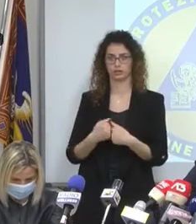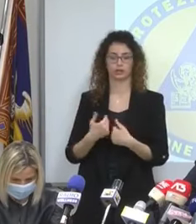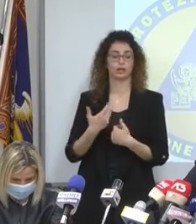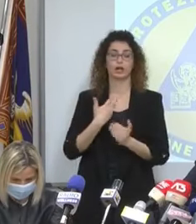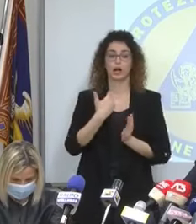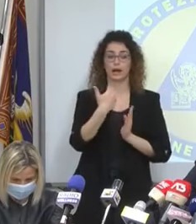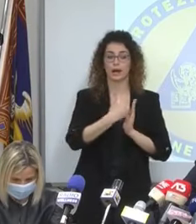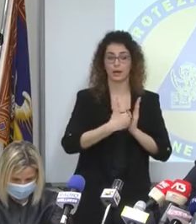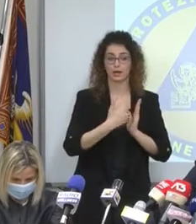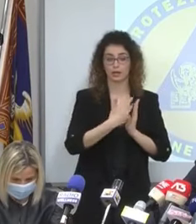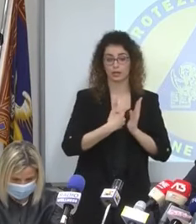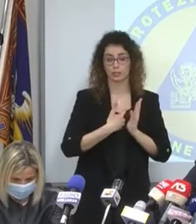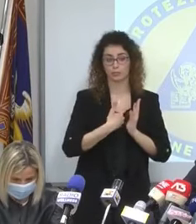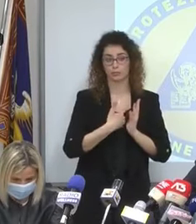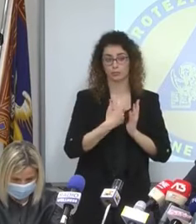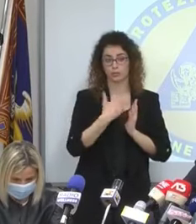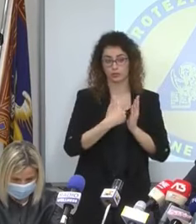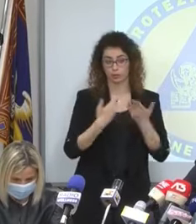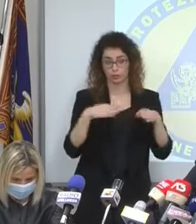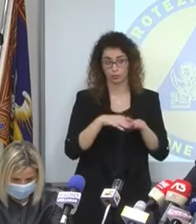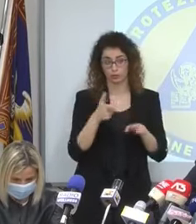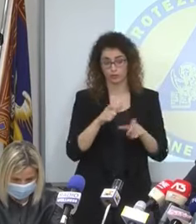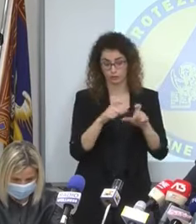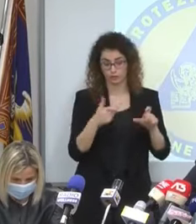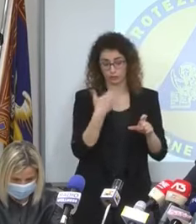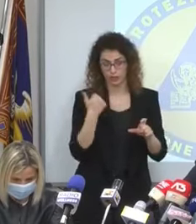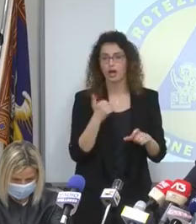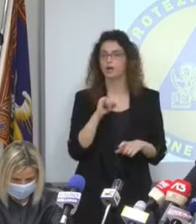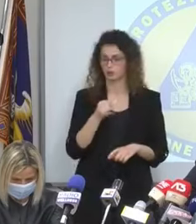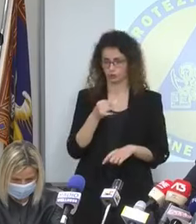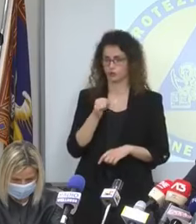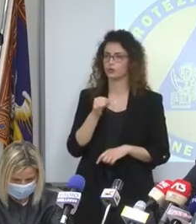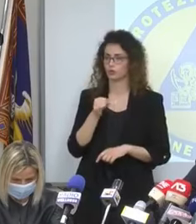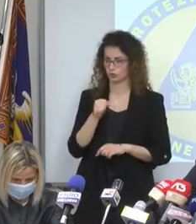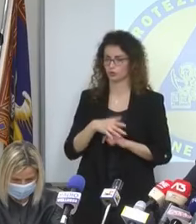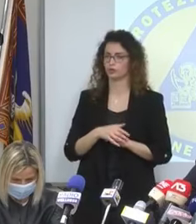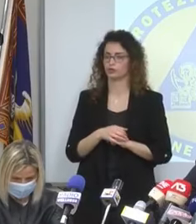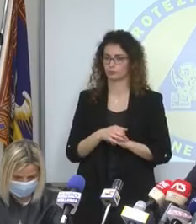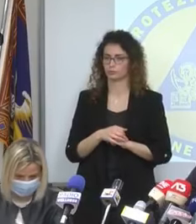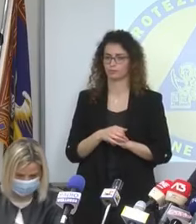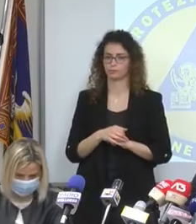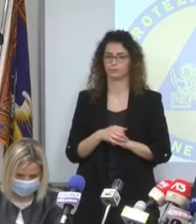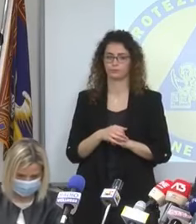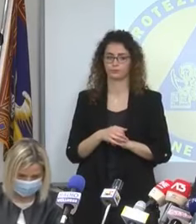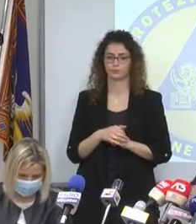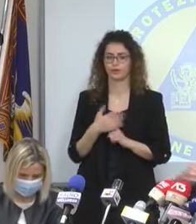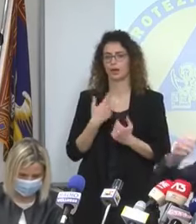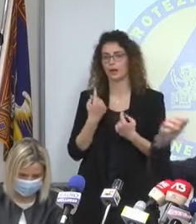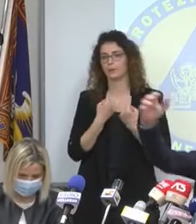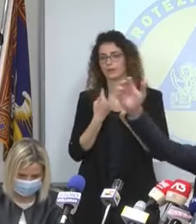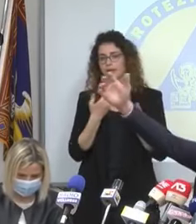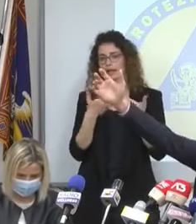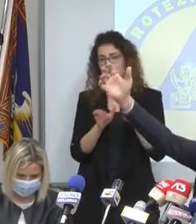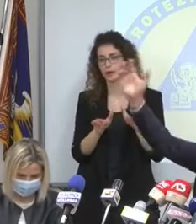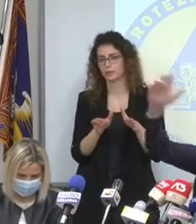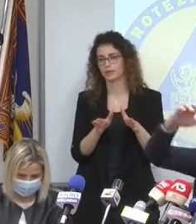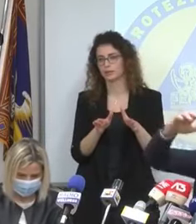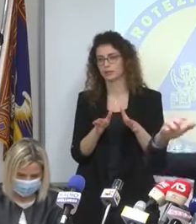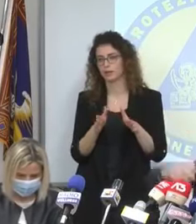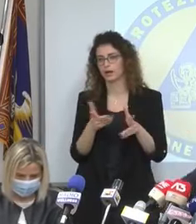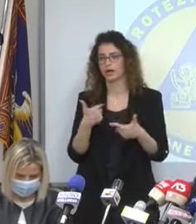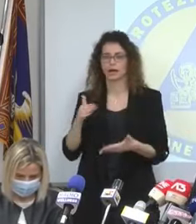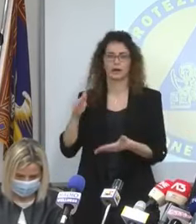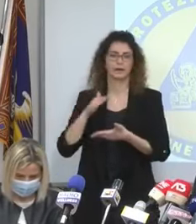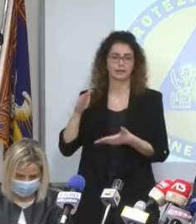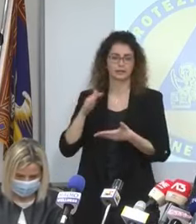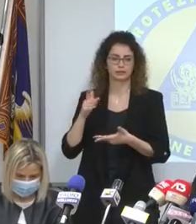si potesse chiudere per il film? Sì, assolutamente sì, però è inutile che attendiamo di aprire quando arriveranno masse di